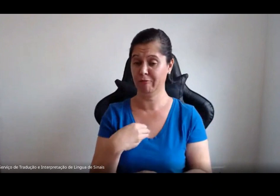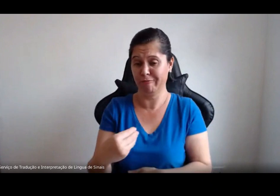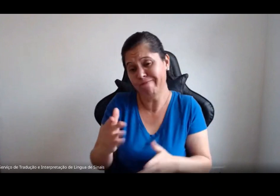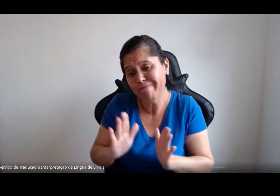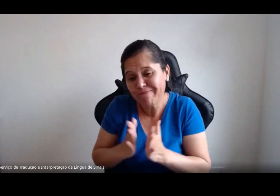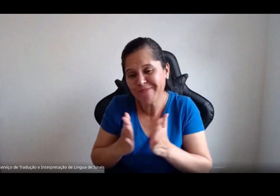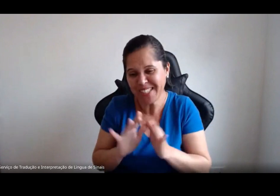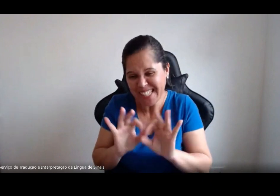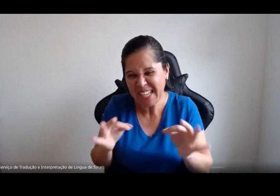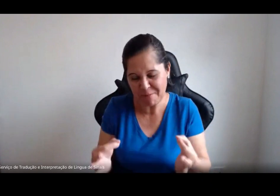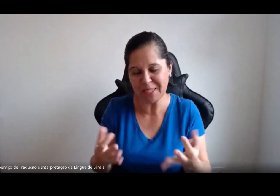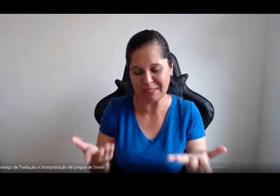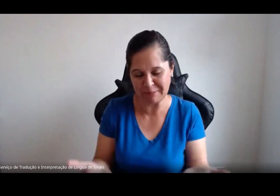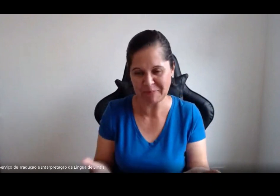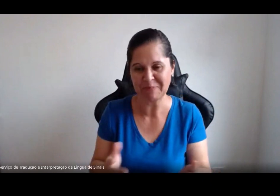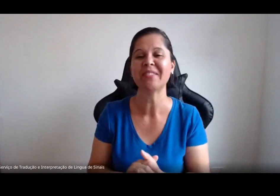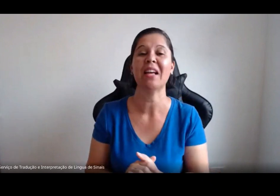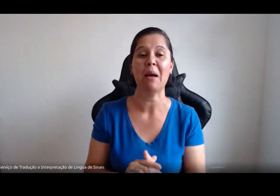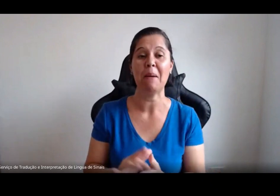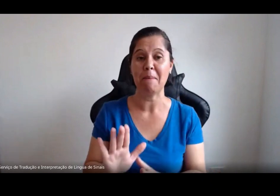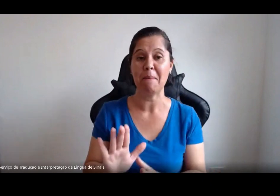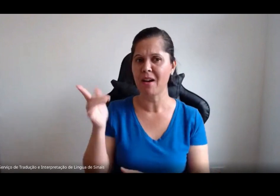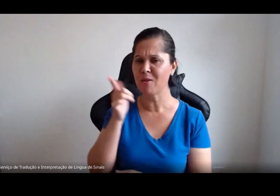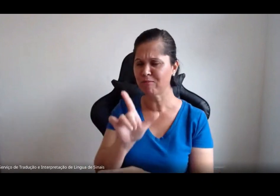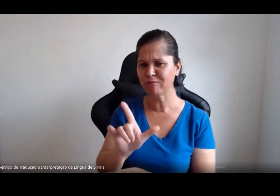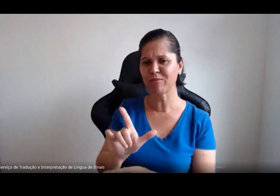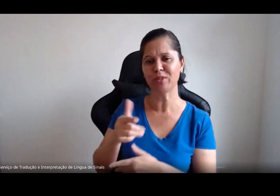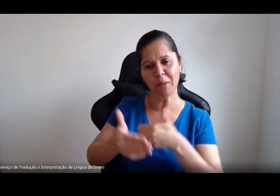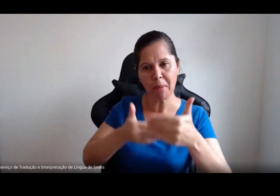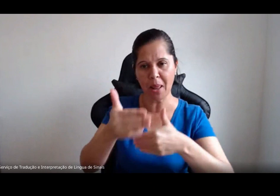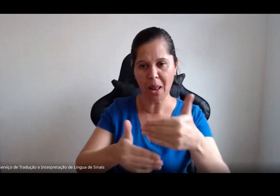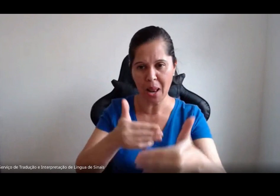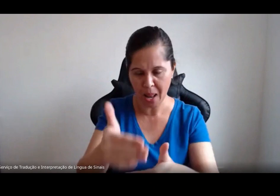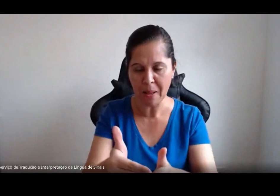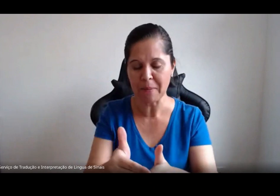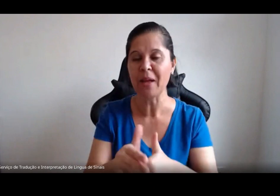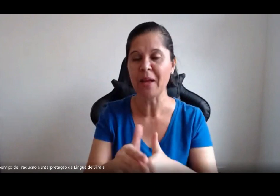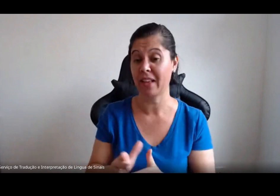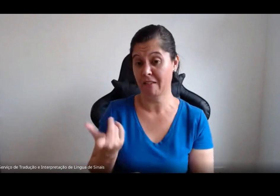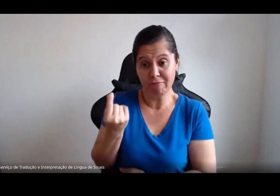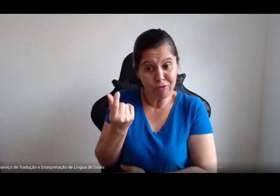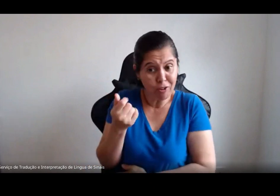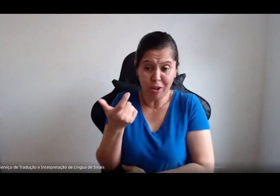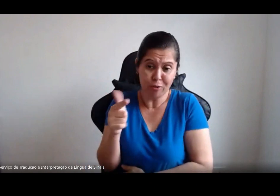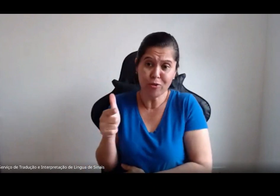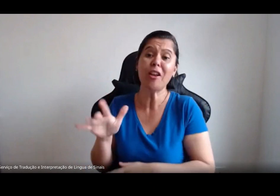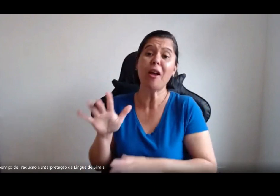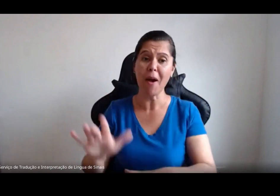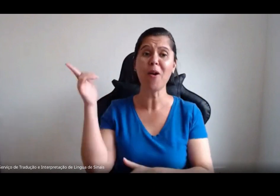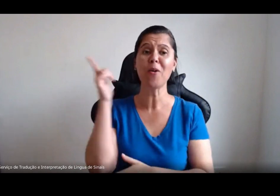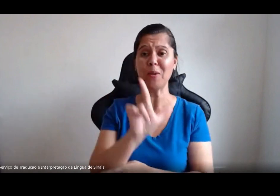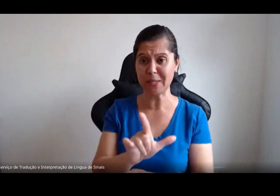Itália, respectivamente, pelo Eldorado brasileiro, onde encontraram de tudo, menos